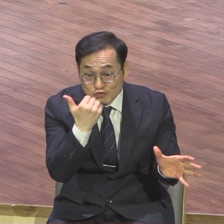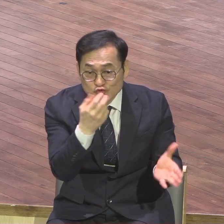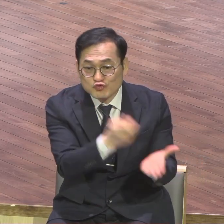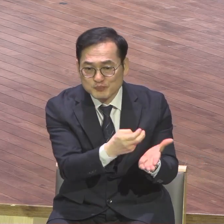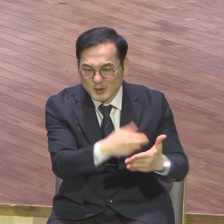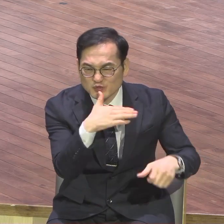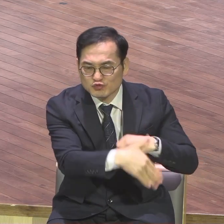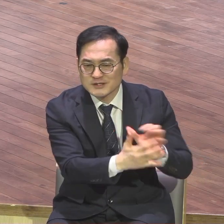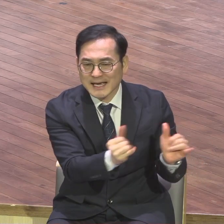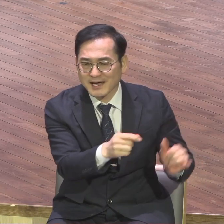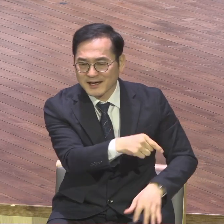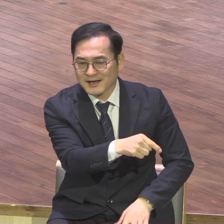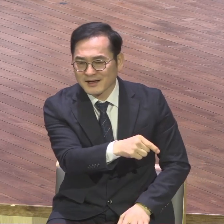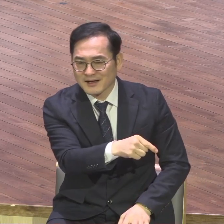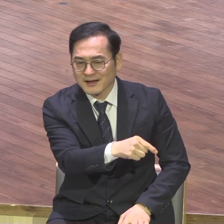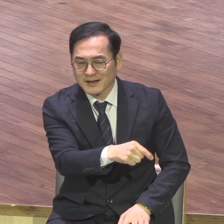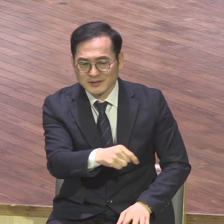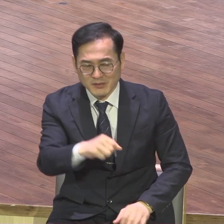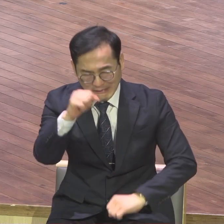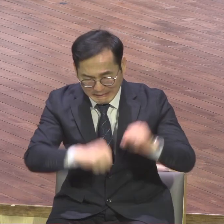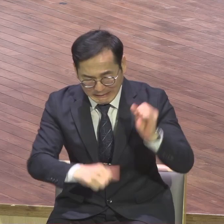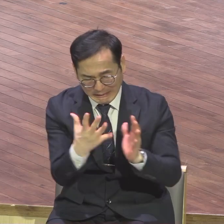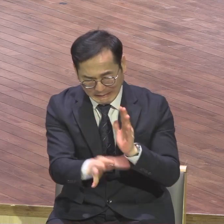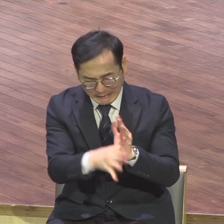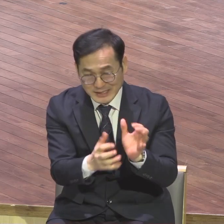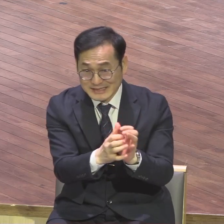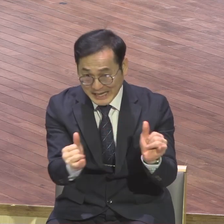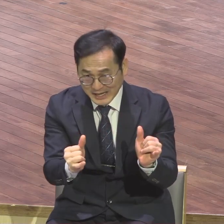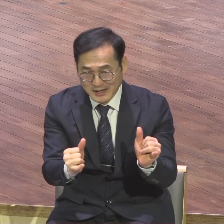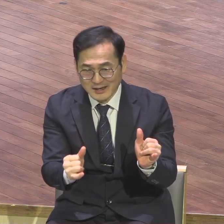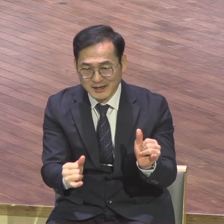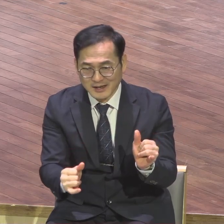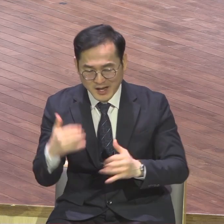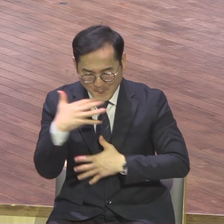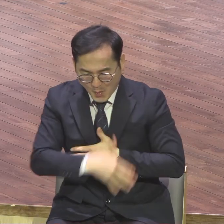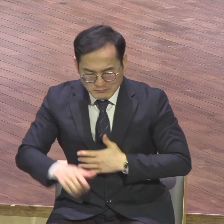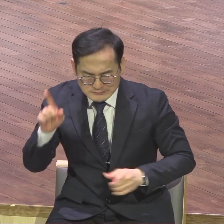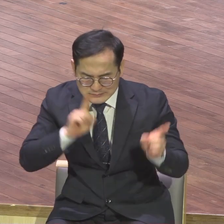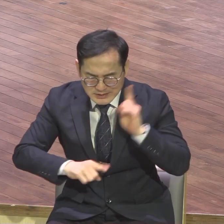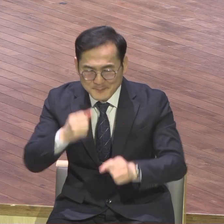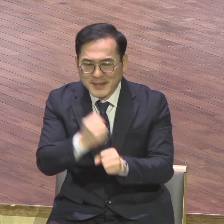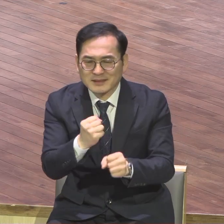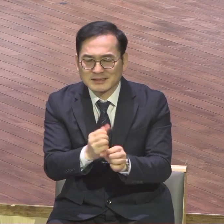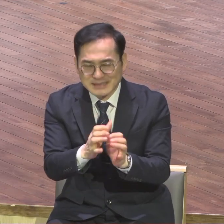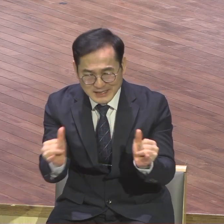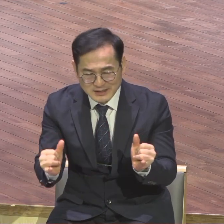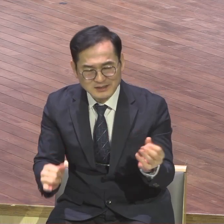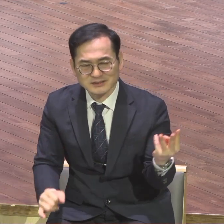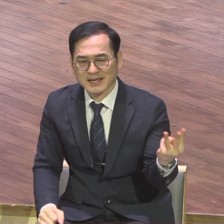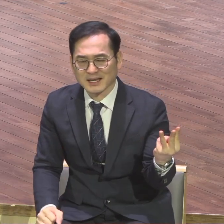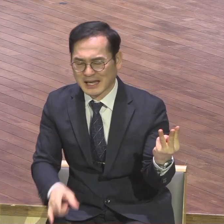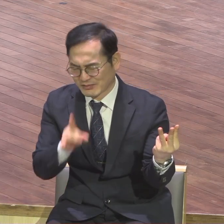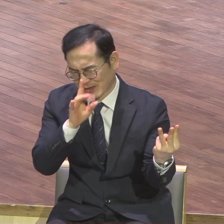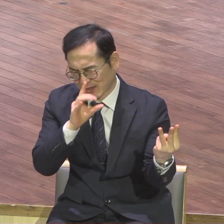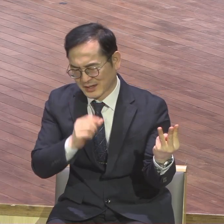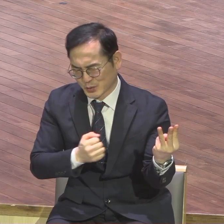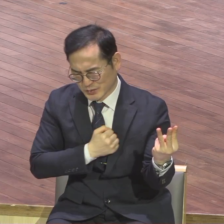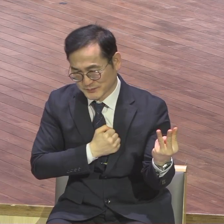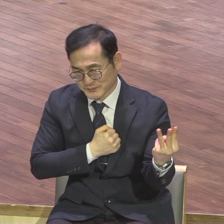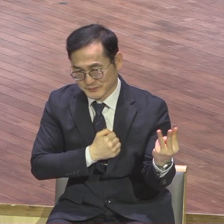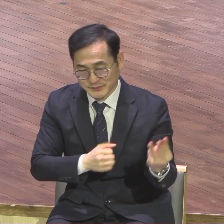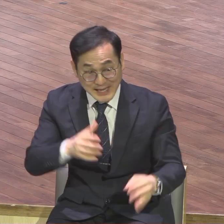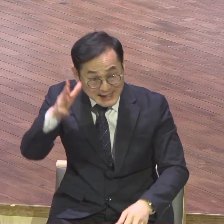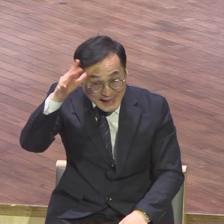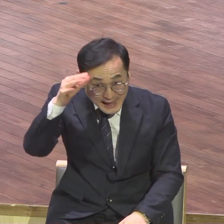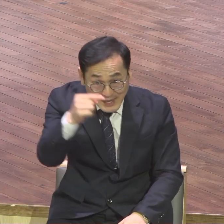행악하는 자들아 몸을 상하게 하는 자들아 이 표현을 썼는데 여기서 개는요 우리가 좋아하는 애완